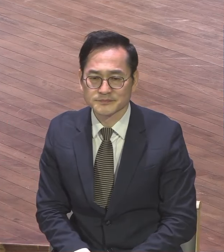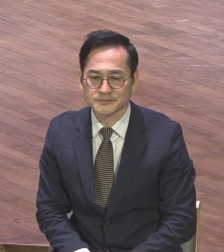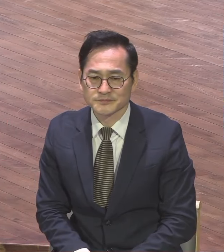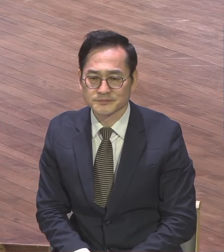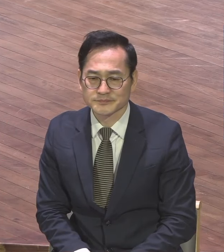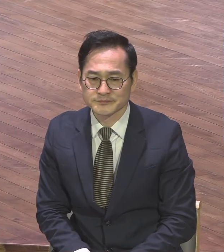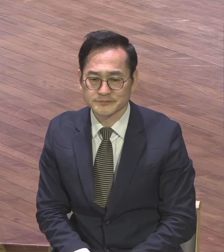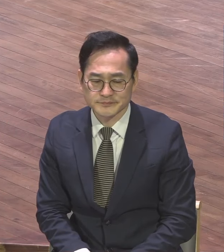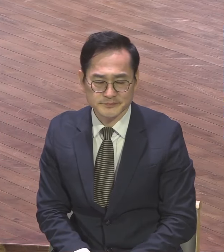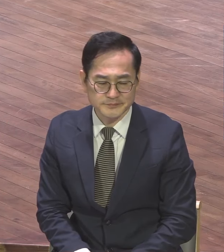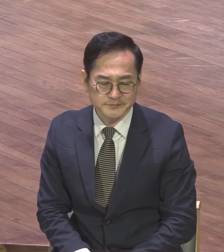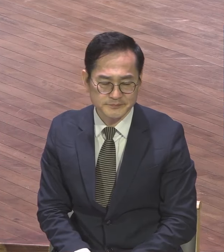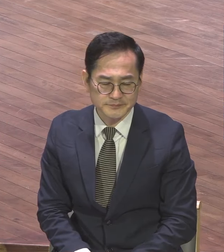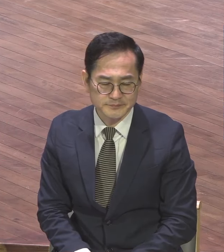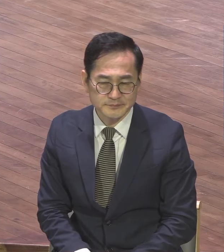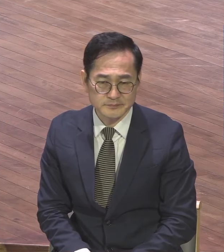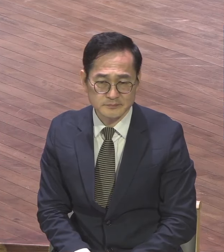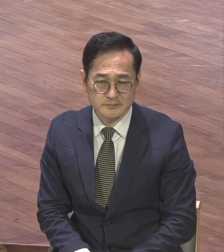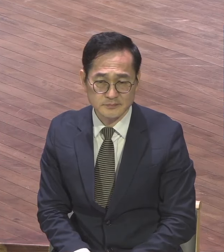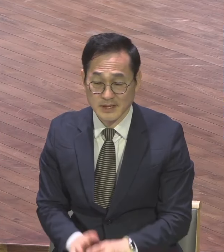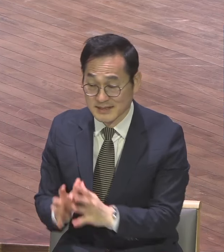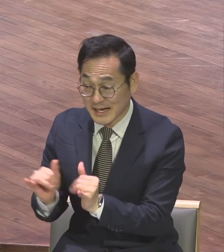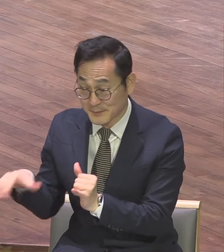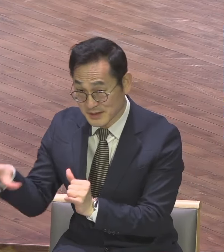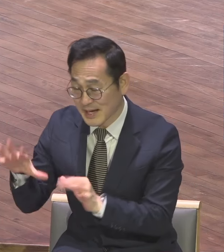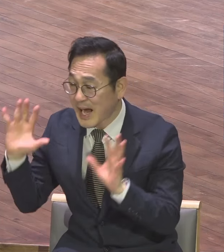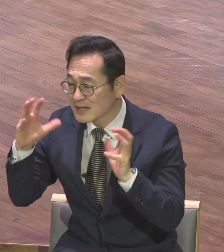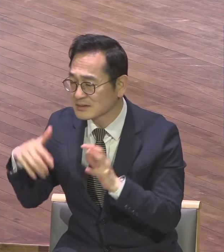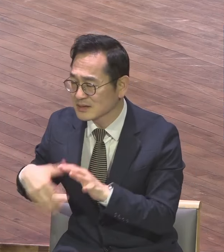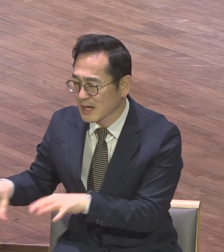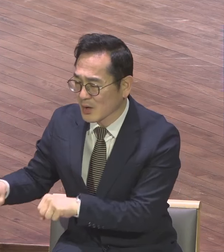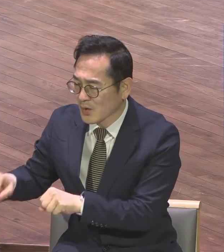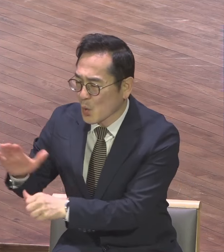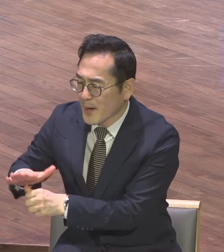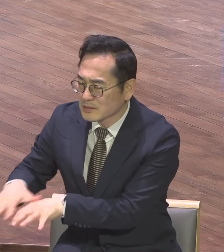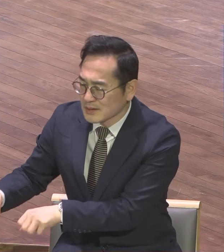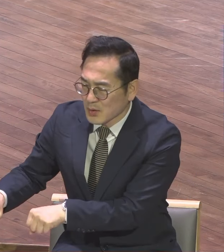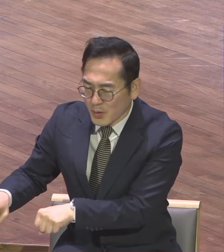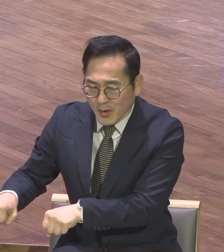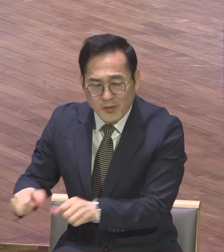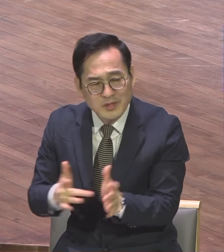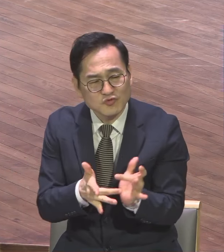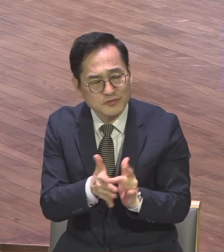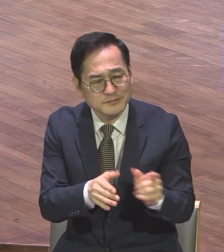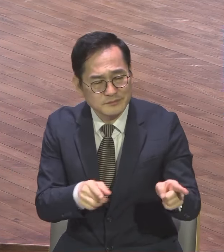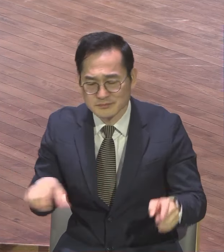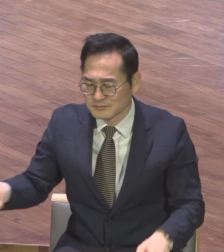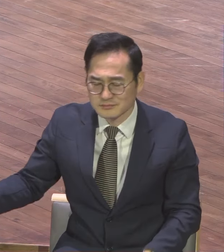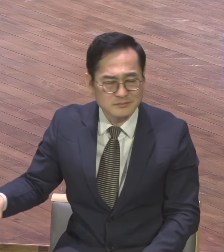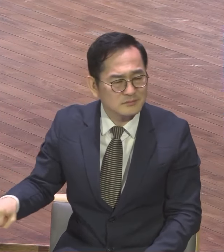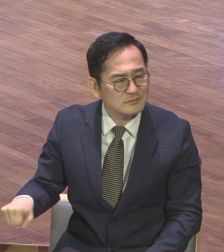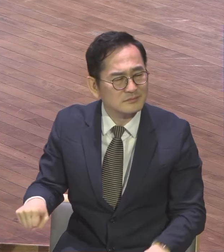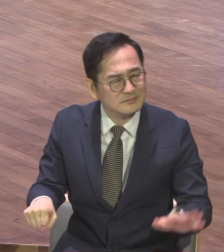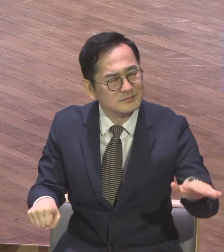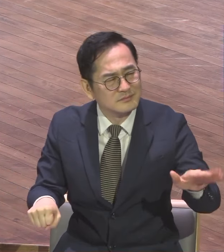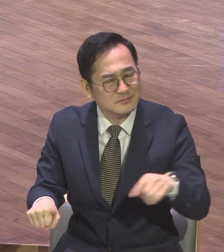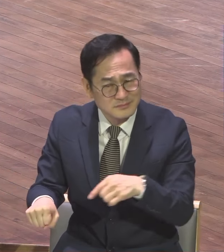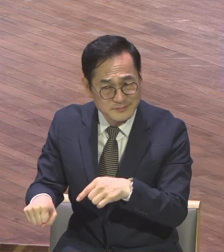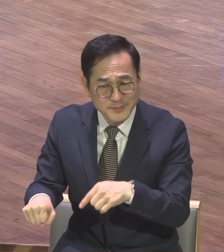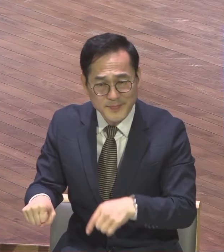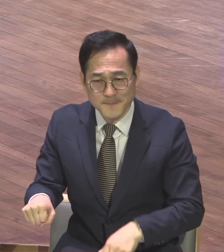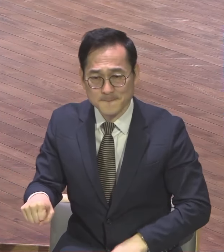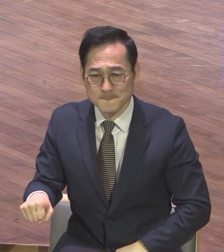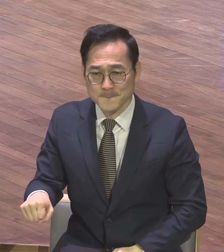본문에 보면 이 사람들이 어린아이들을 예수님께 데려왔는데 예수님께서